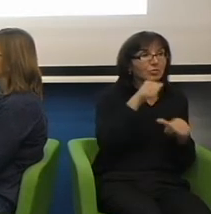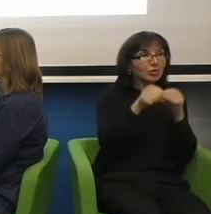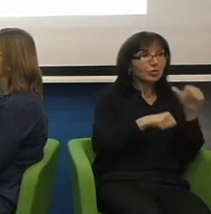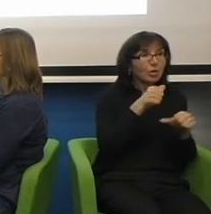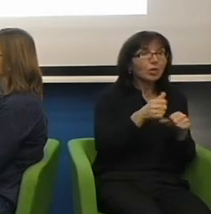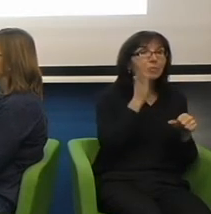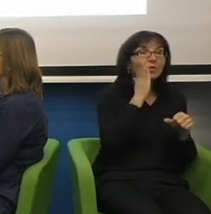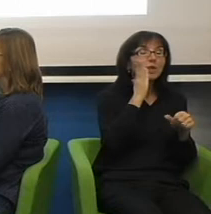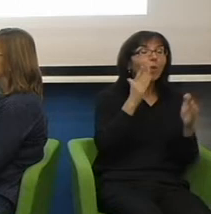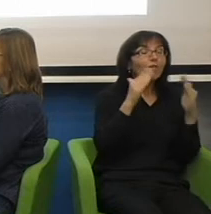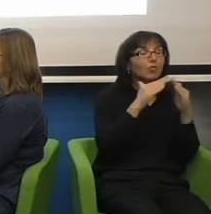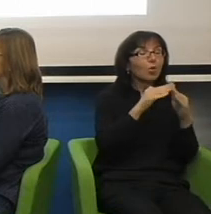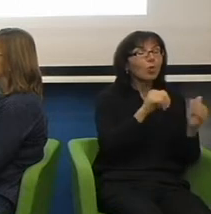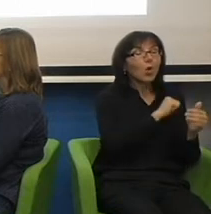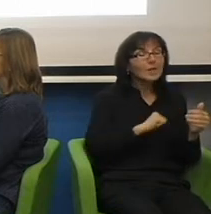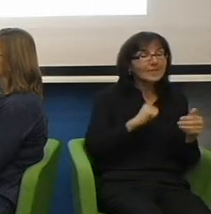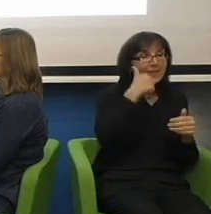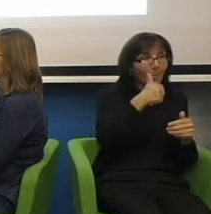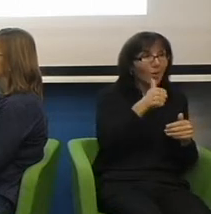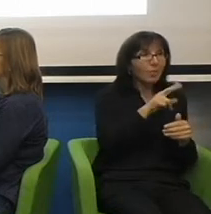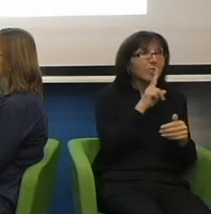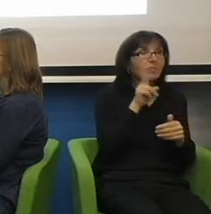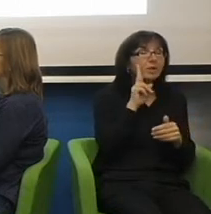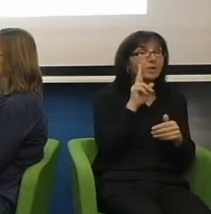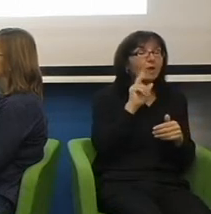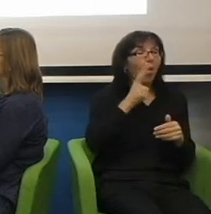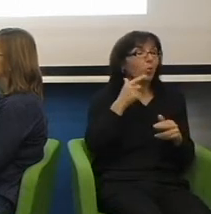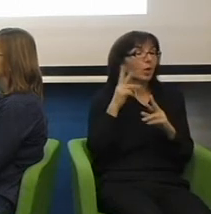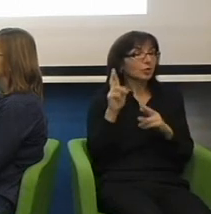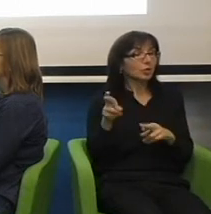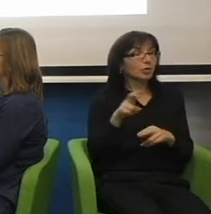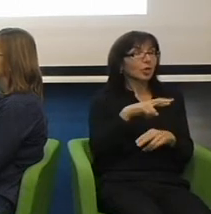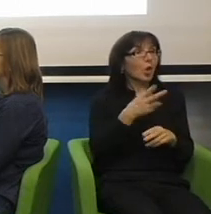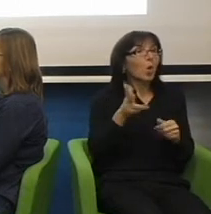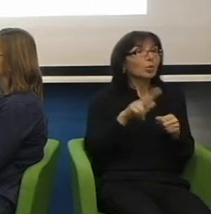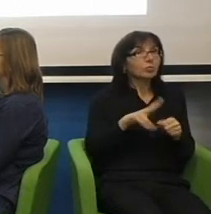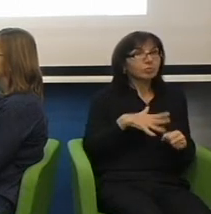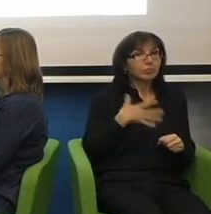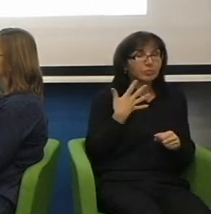w domu samotnej matki. I druga rzecz, która mnie zaskoczyła,